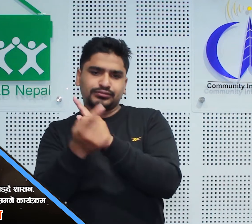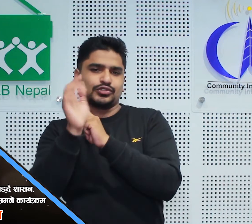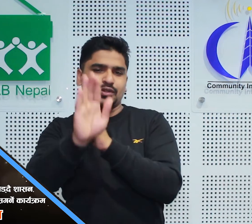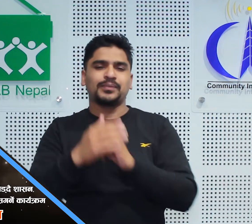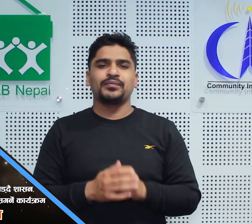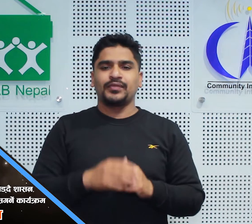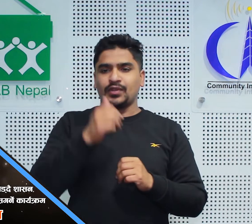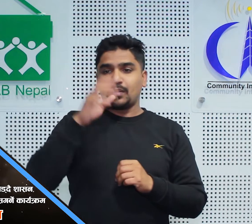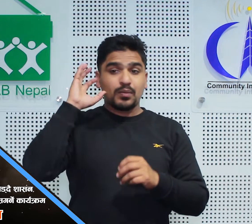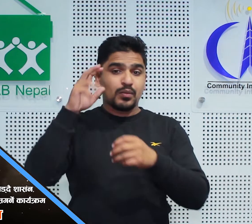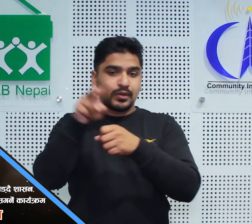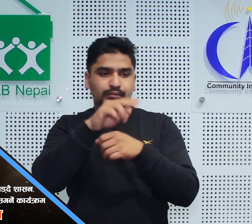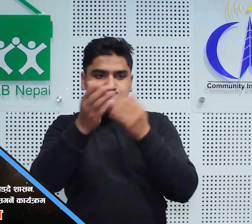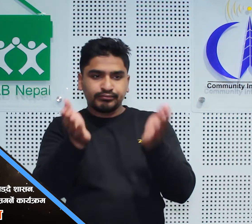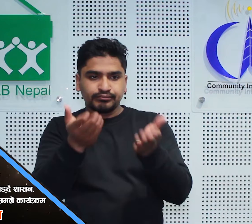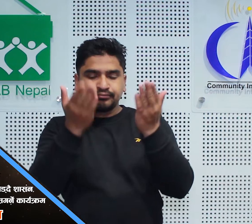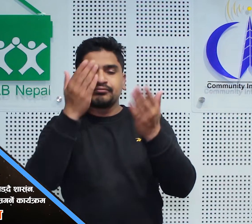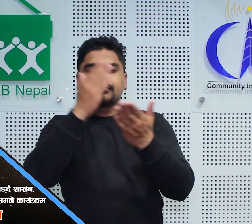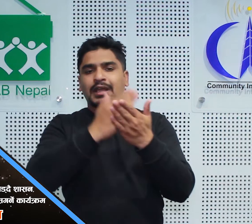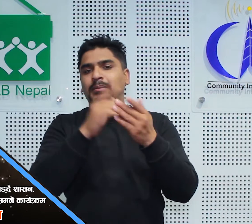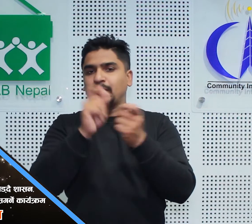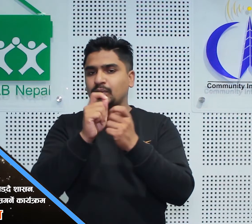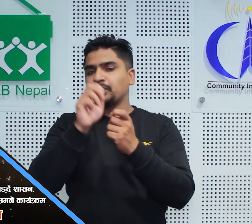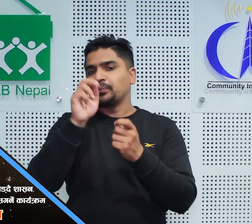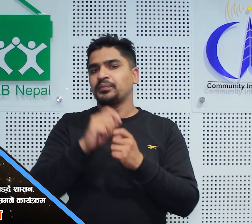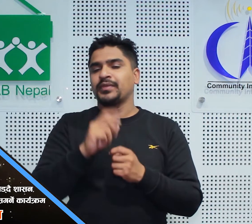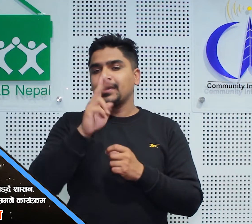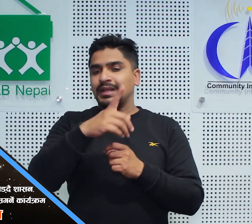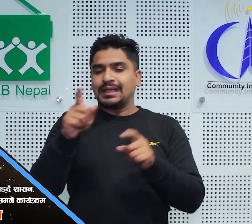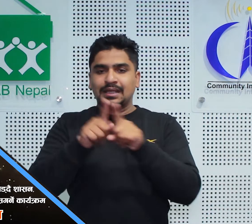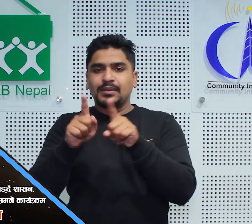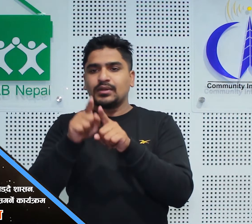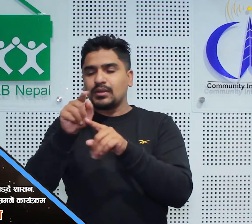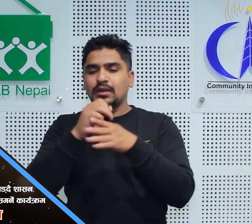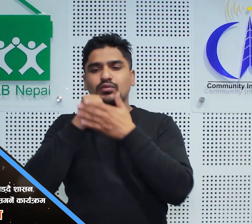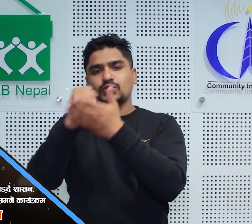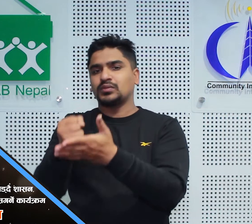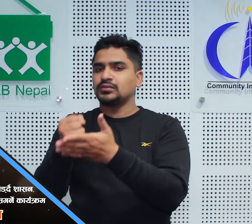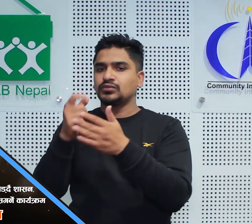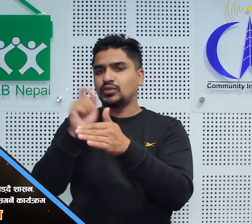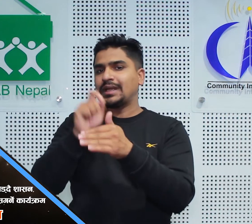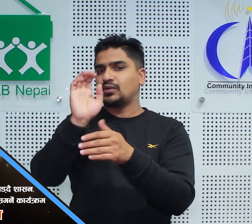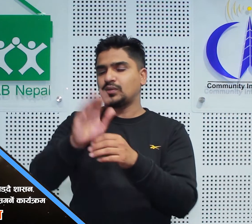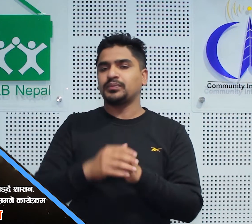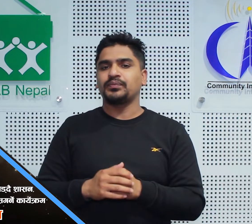अब पर्यटन प्रवर्धनका कार्यक्रमहरू बनाउनुहोस्, त्यसका लागि पनि हामी तपाईँहरूलाई सघाउन तयार छौँ। होमस्टे